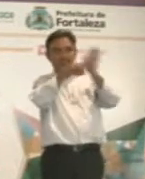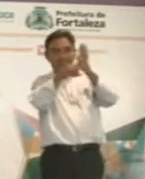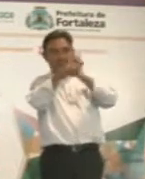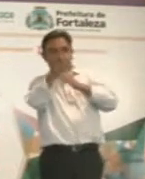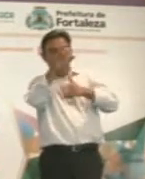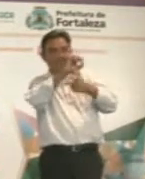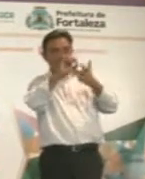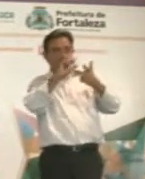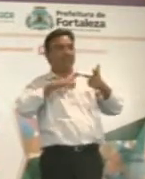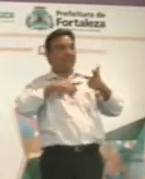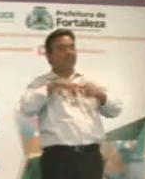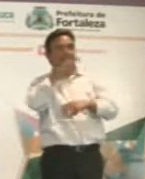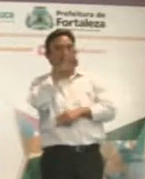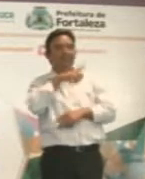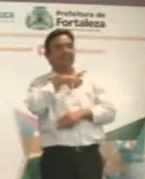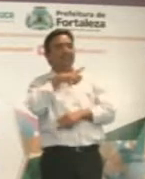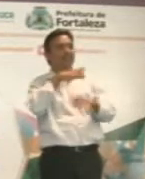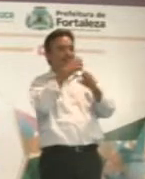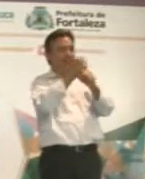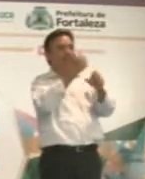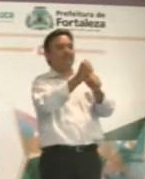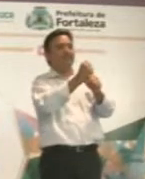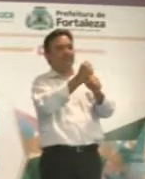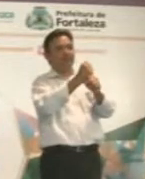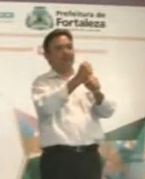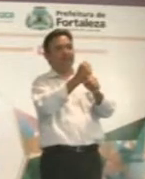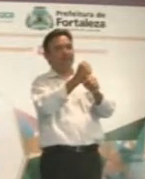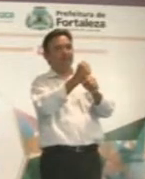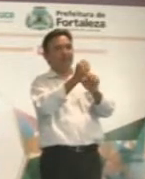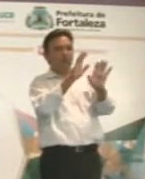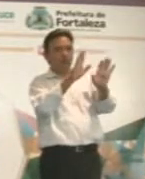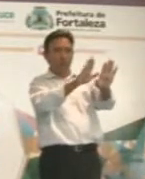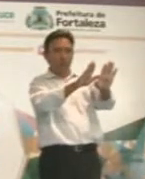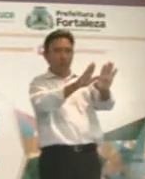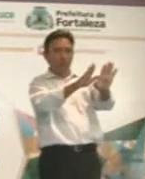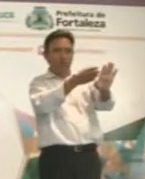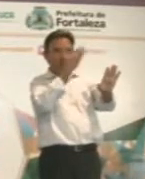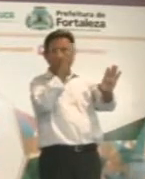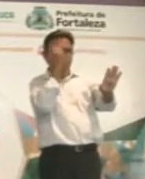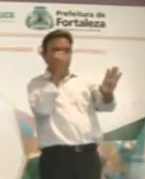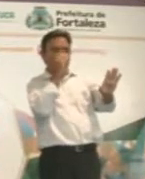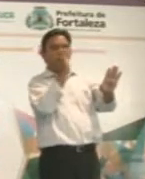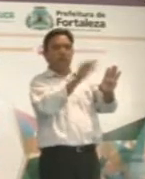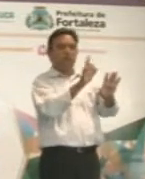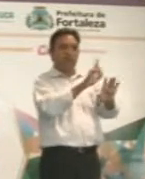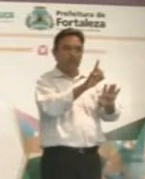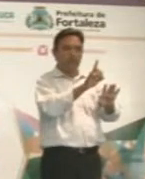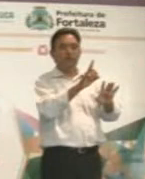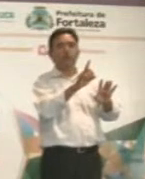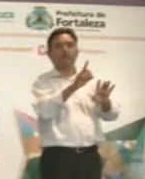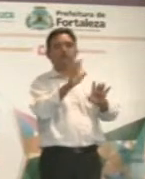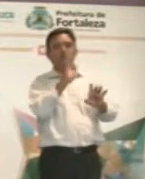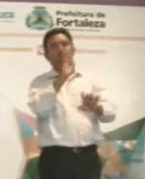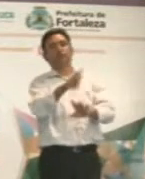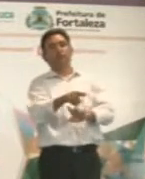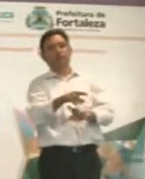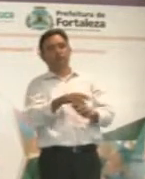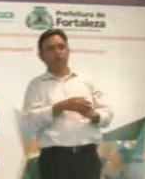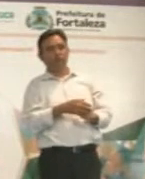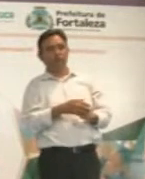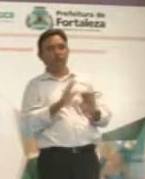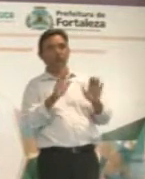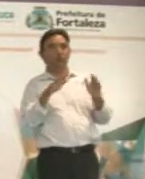5 envolvem cálculo. Então, não vamos fugir, vamos enfrentar e vamos detonar essas questões. Agora,